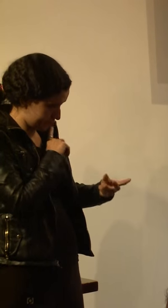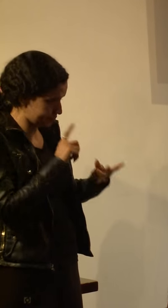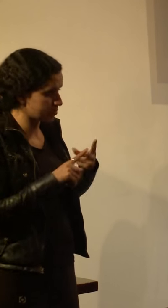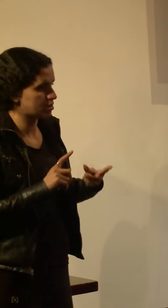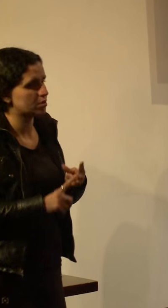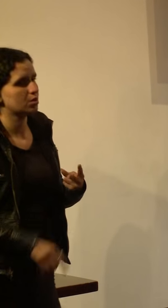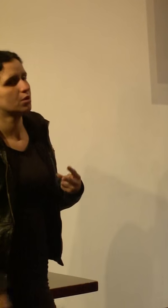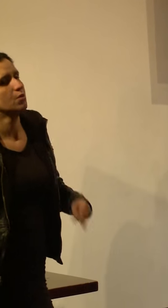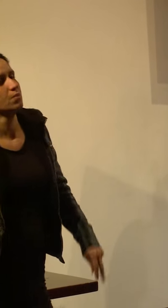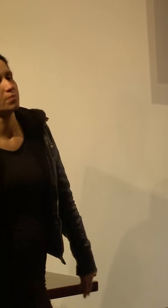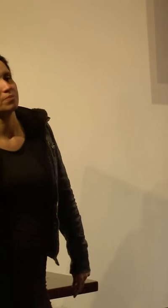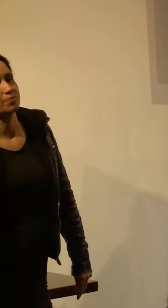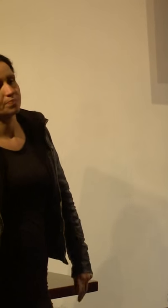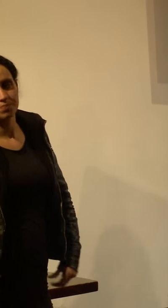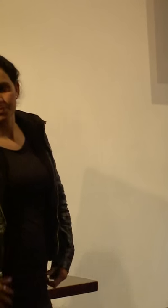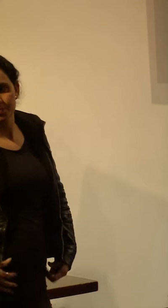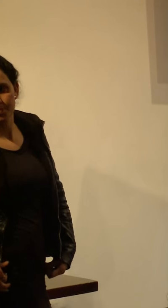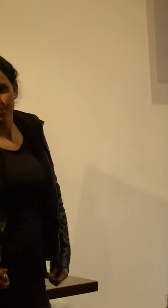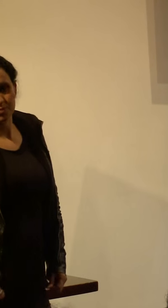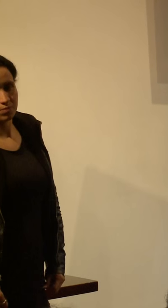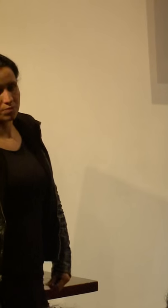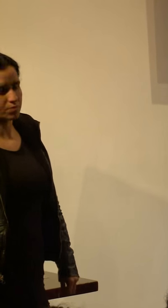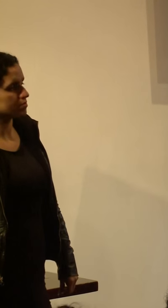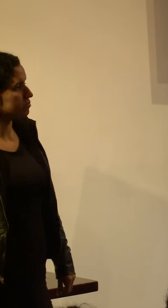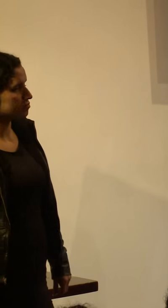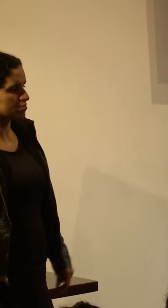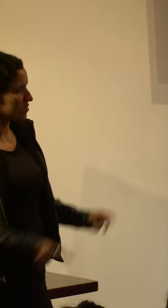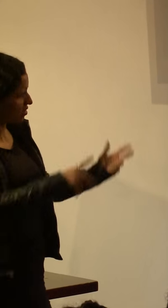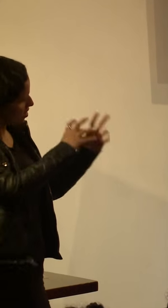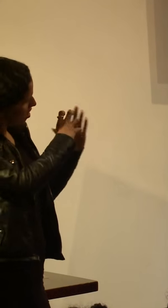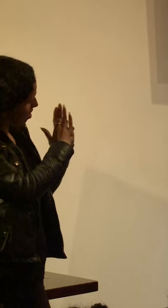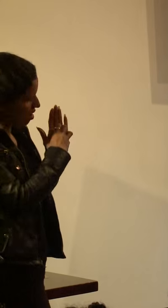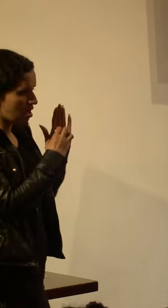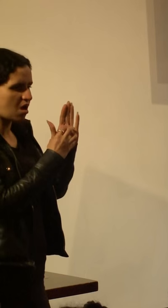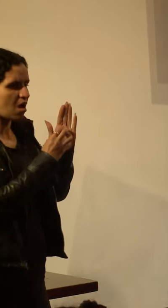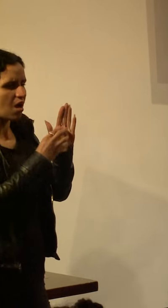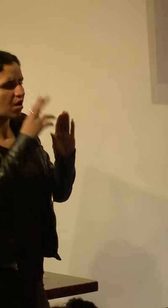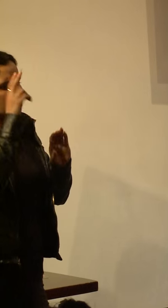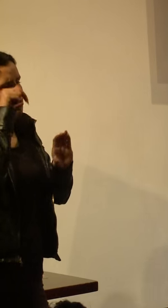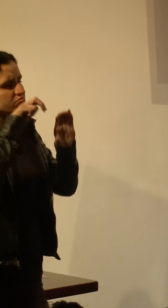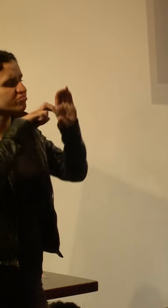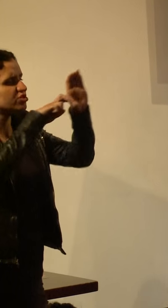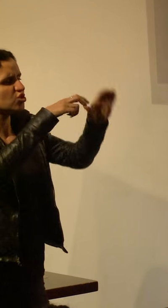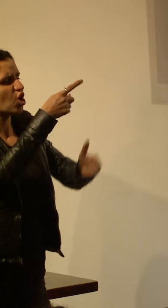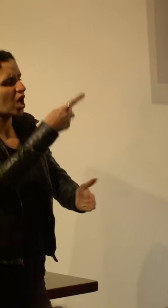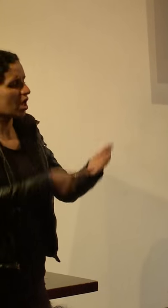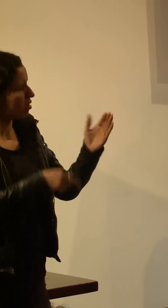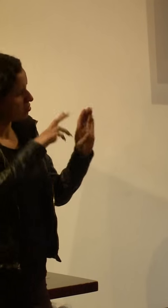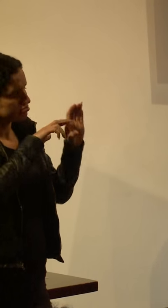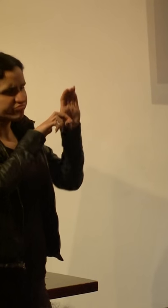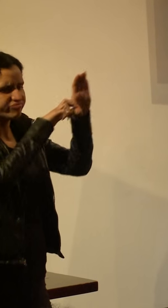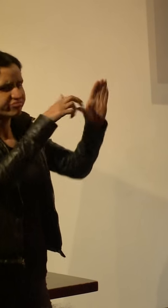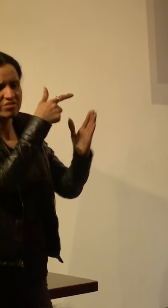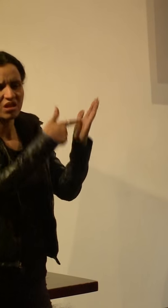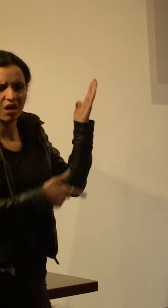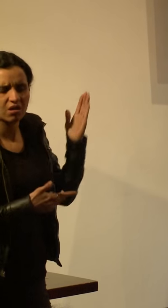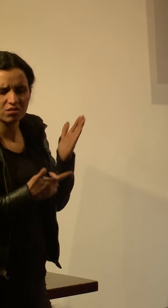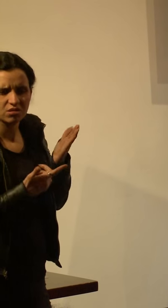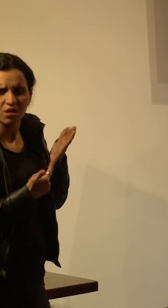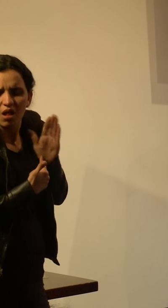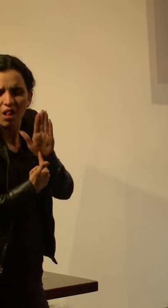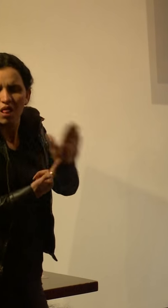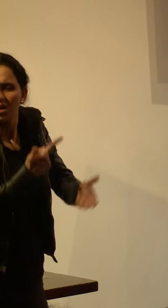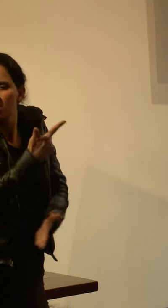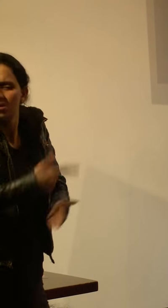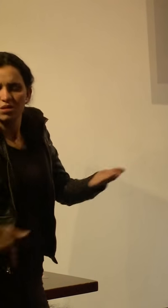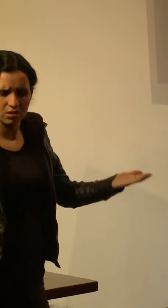niveles. El segundo nivel es qué representa. Y fíjense que en ese fue en el que más se centraron ustedes, ¿cierto? La imagen